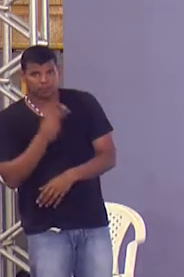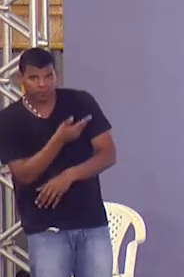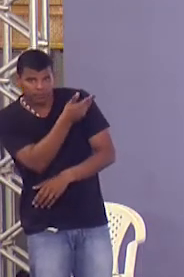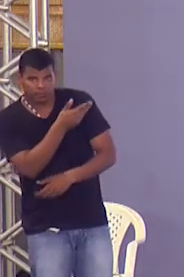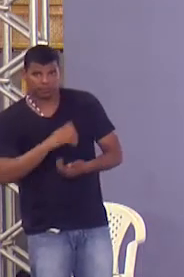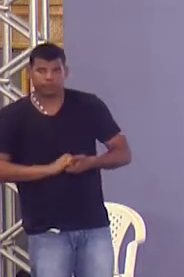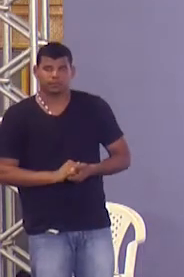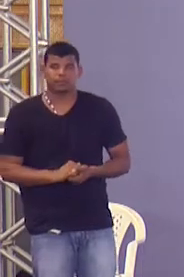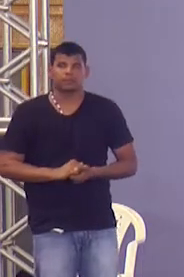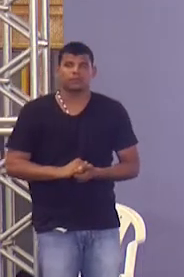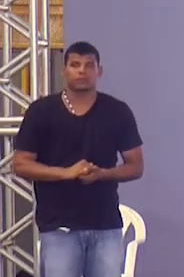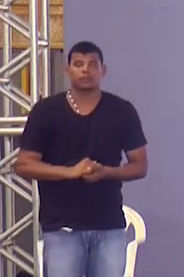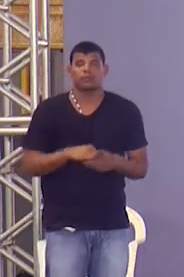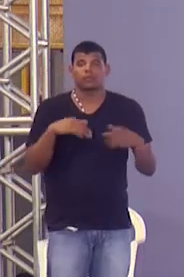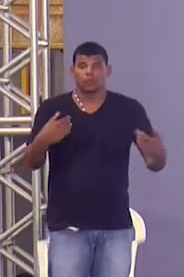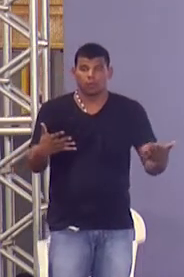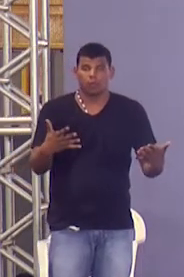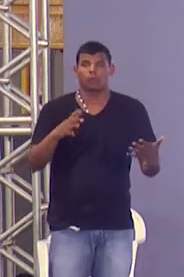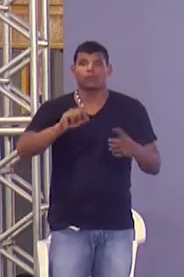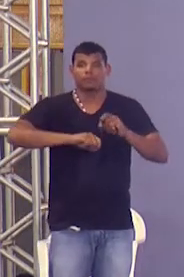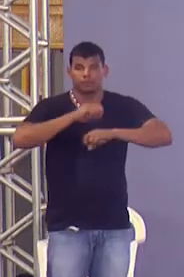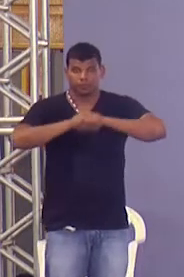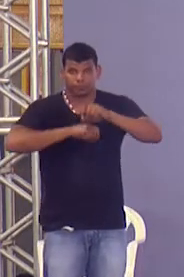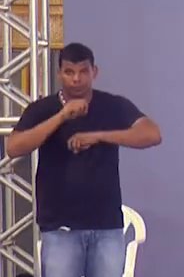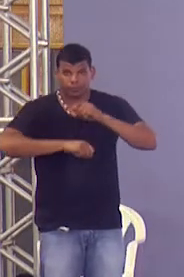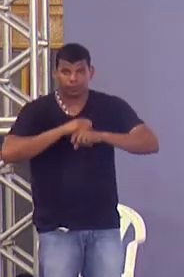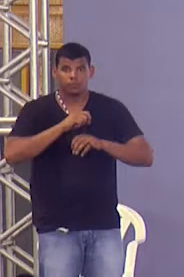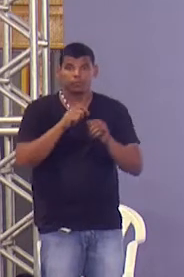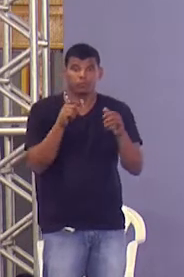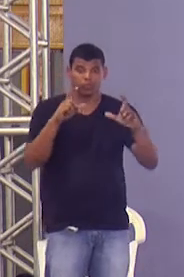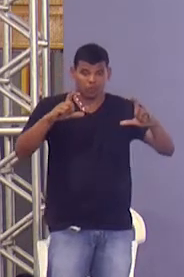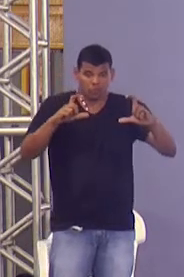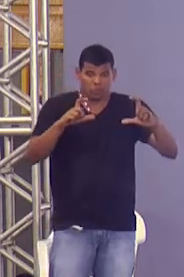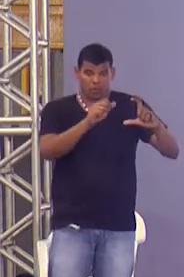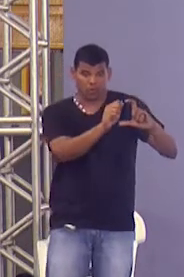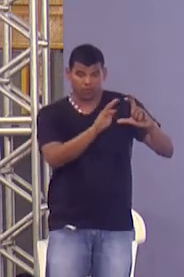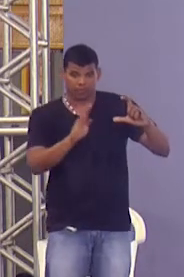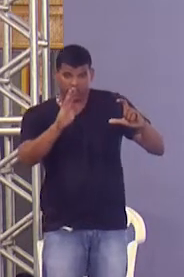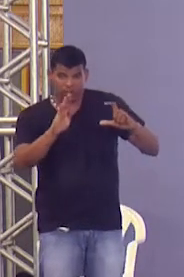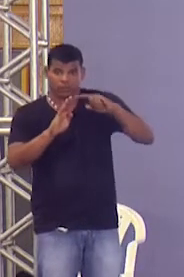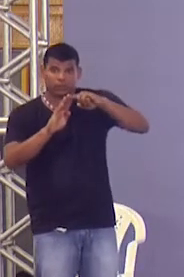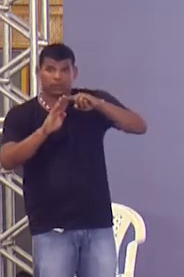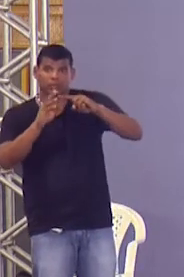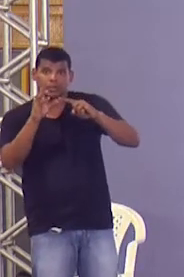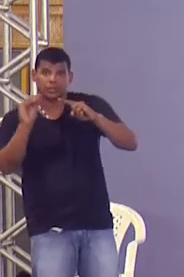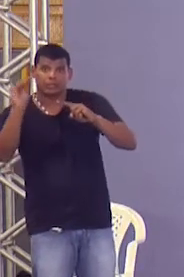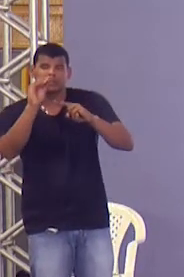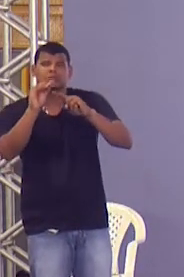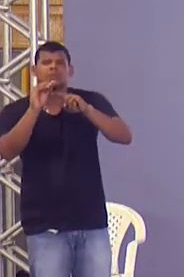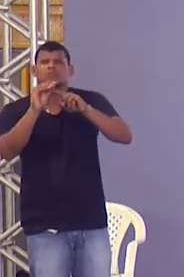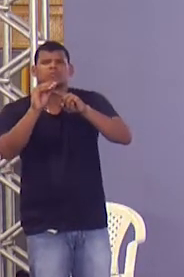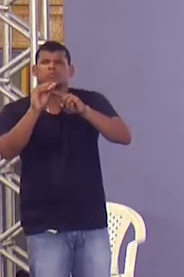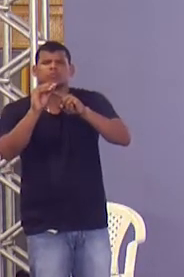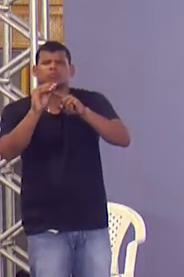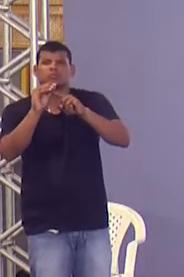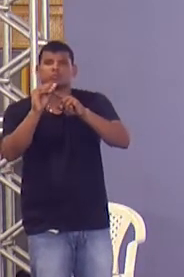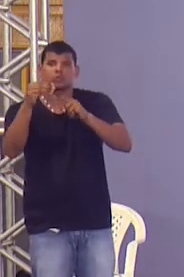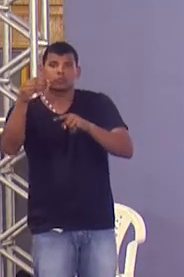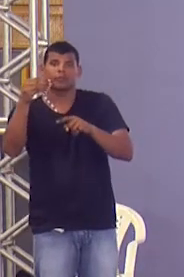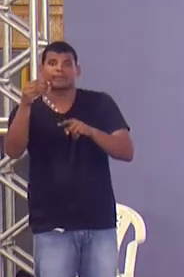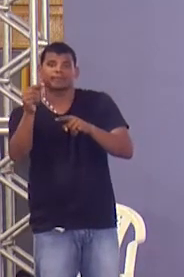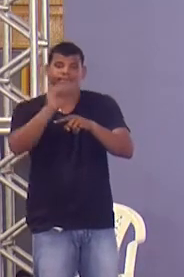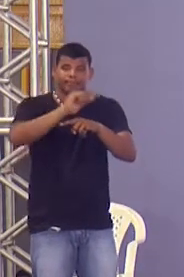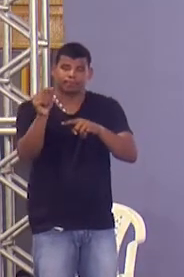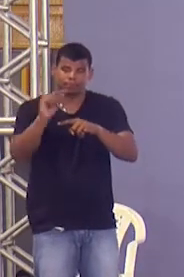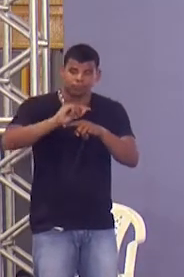caso, esse expoente que está do lado de fora, ele é capaz de entrar para os dois números. Se